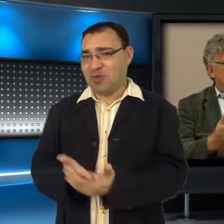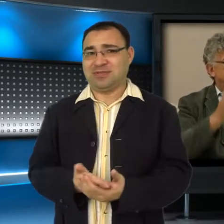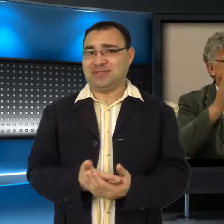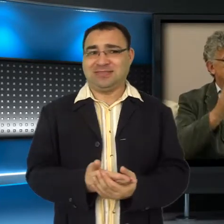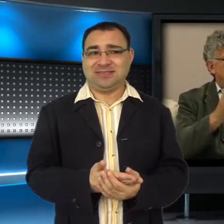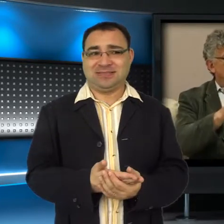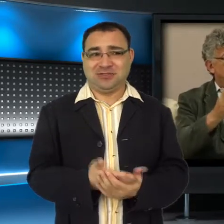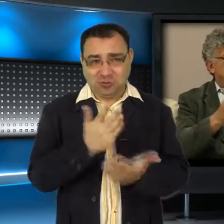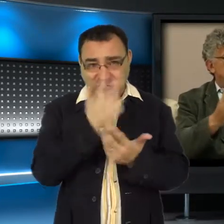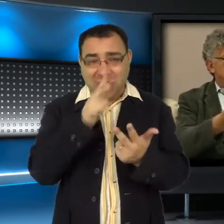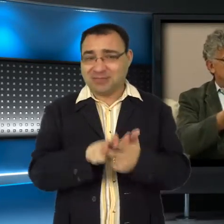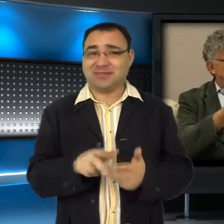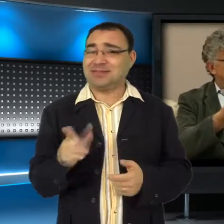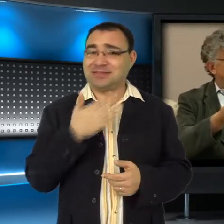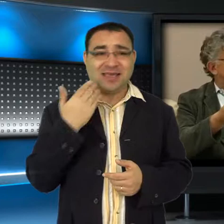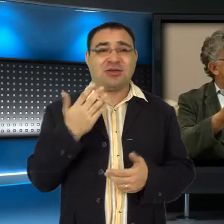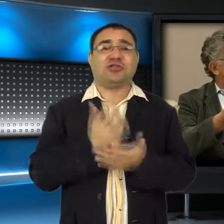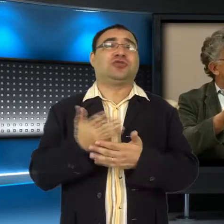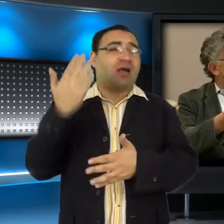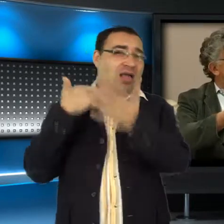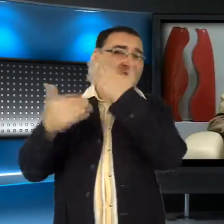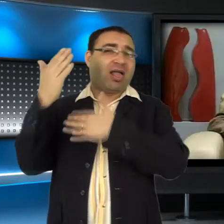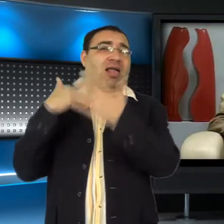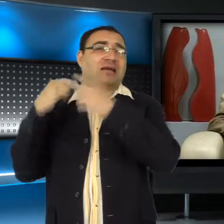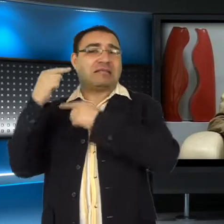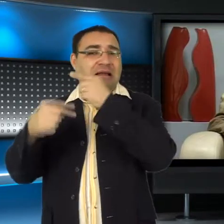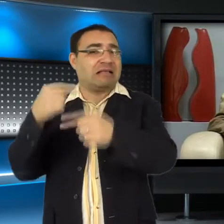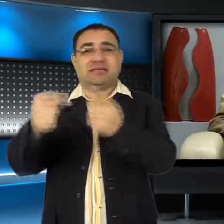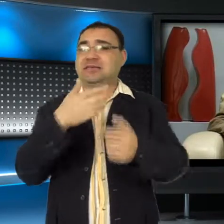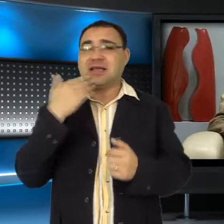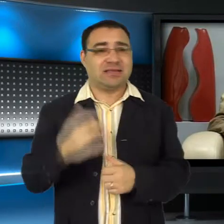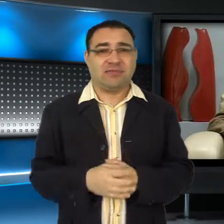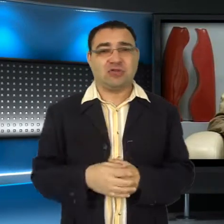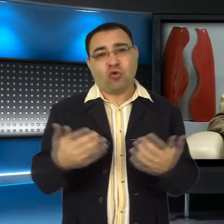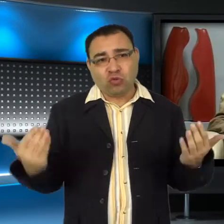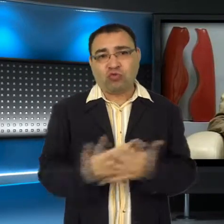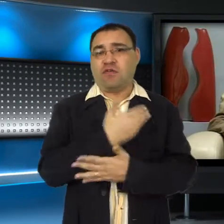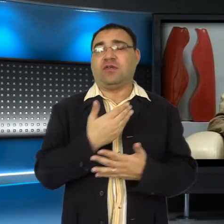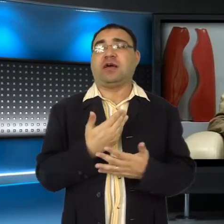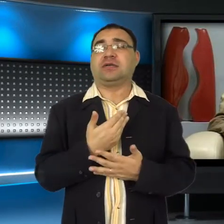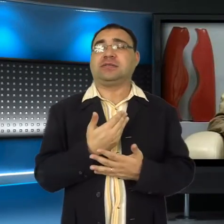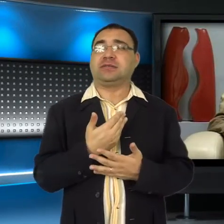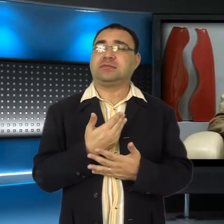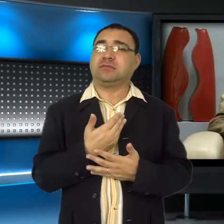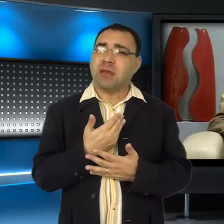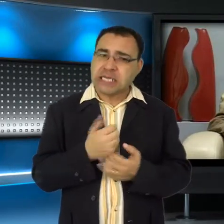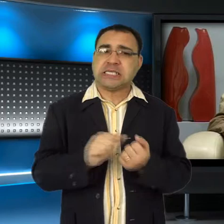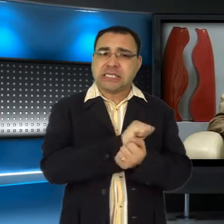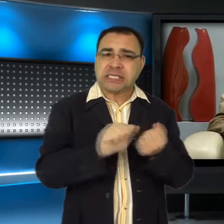ma półeczki, to nie ma szufladki, tego nie można skontrolować, bo to jest nowe. A